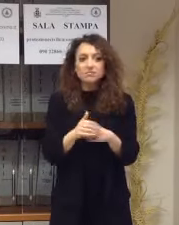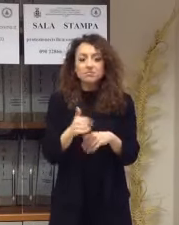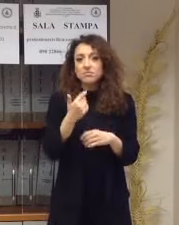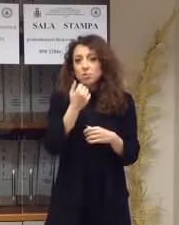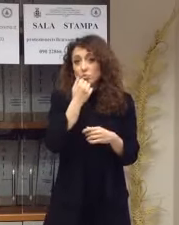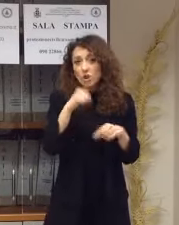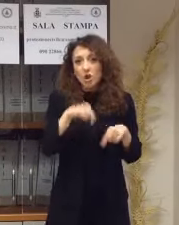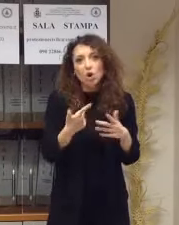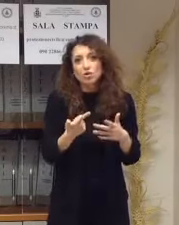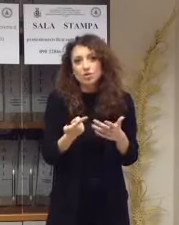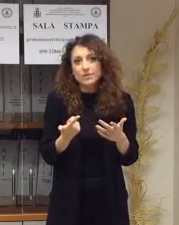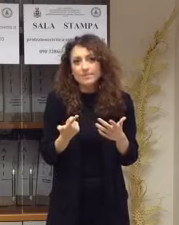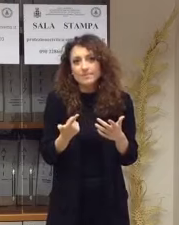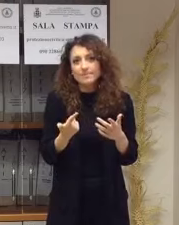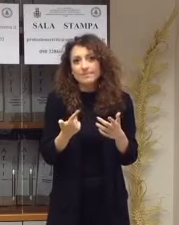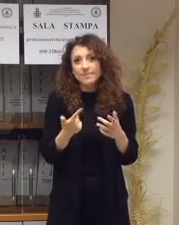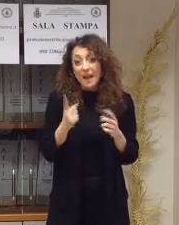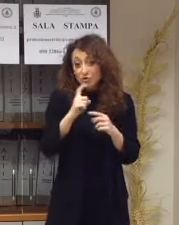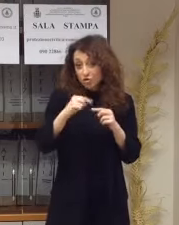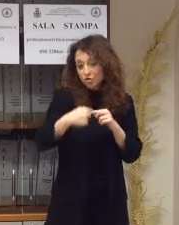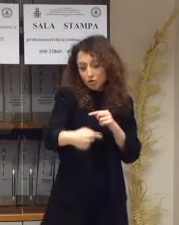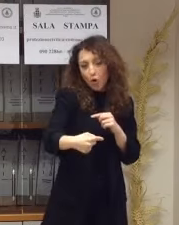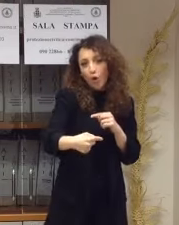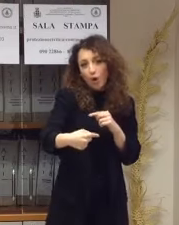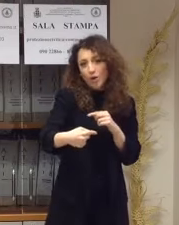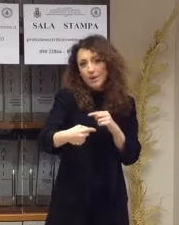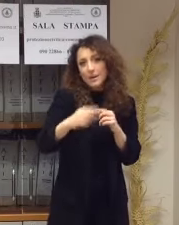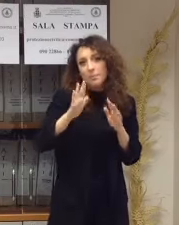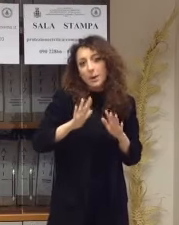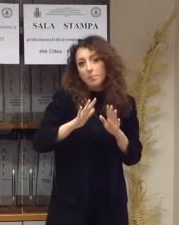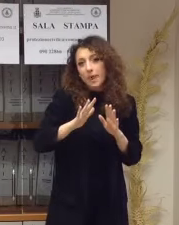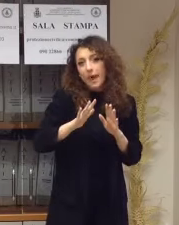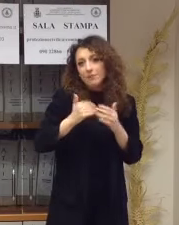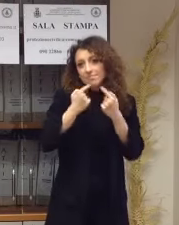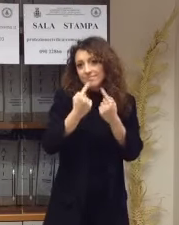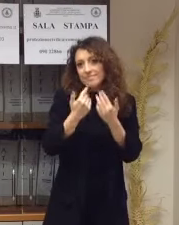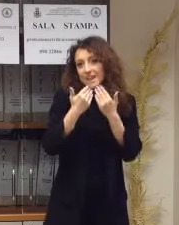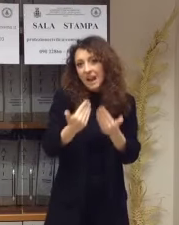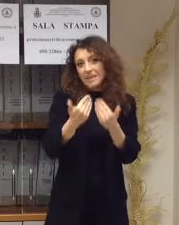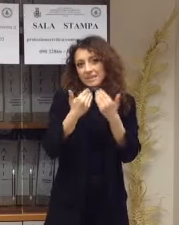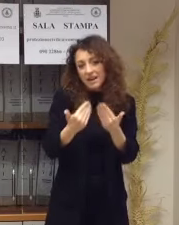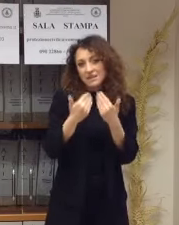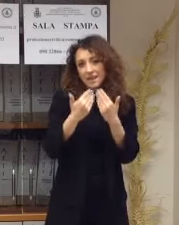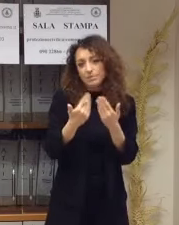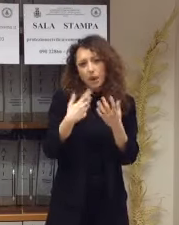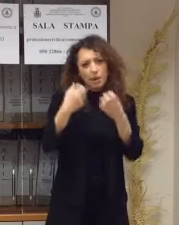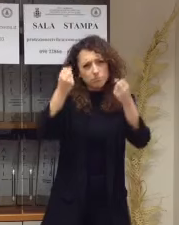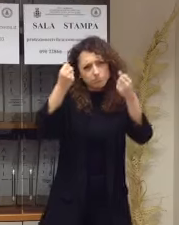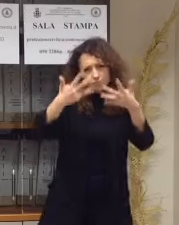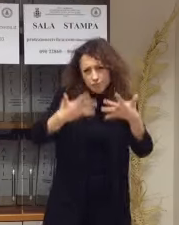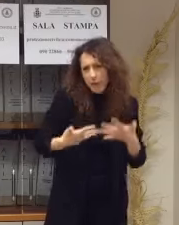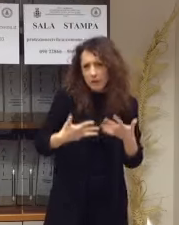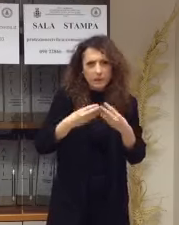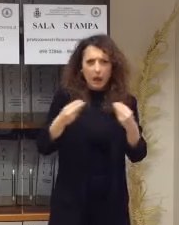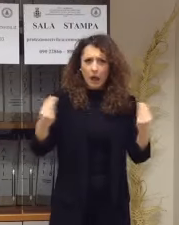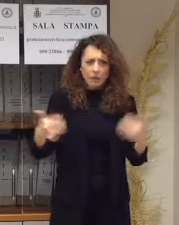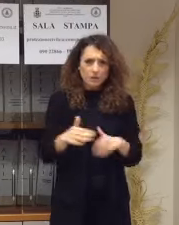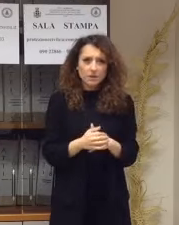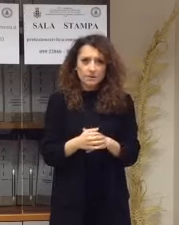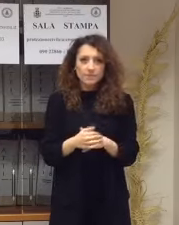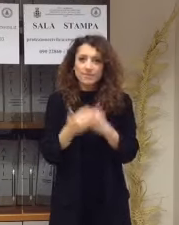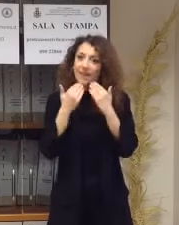di qualcuno, magari li dividerò nei prossimi giorni e pian piano li ringrazieremo un po' alla volta perché tanti comunque sono stati già menzionati precedentemente,